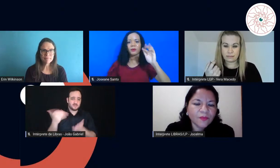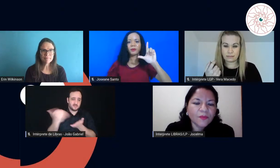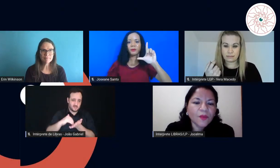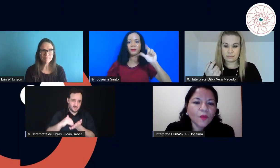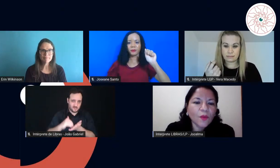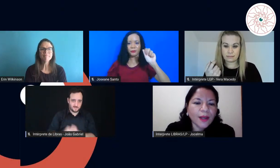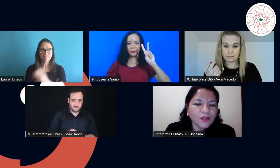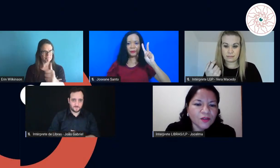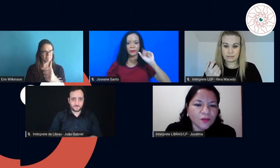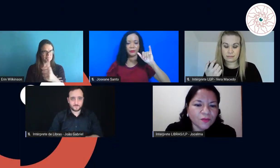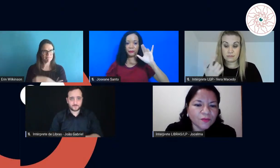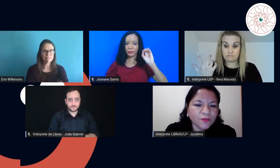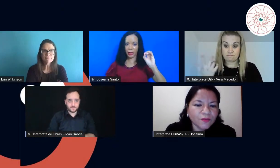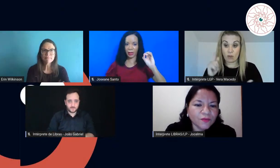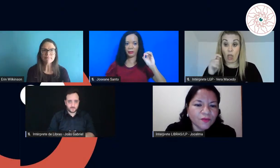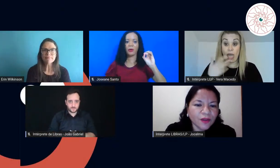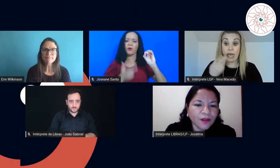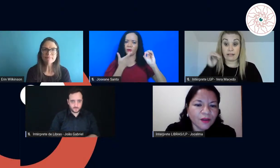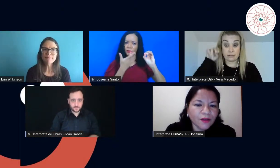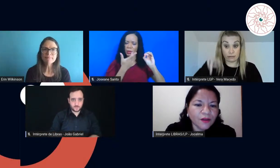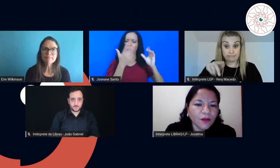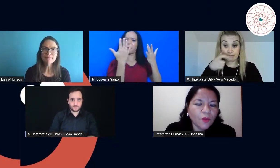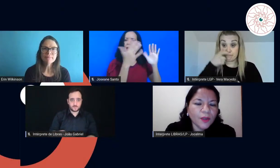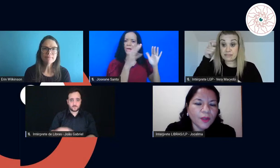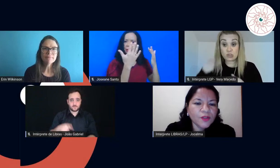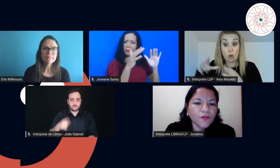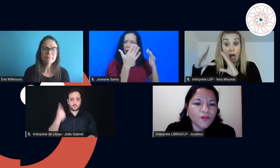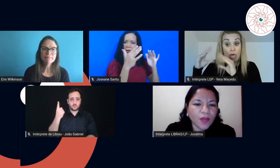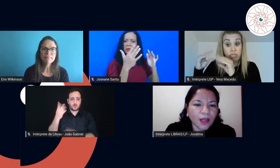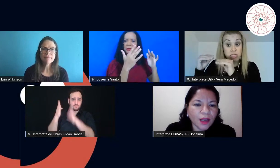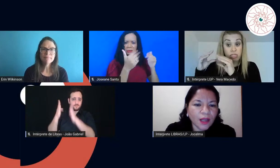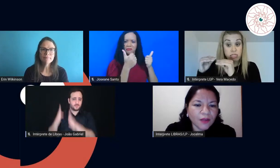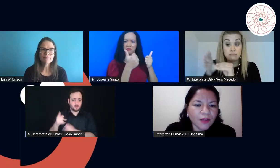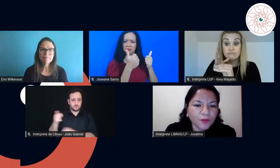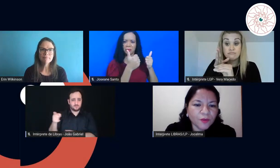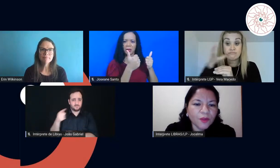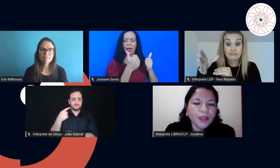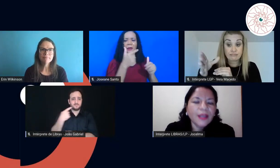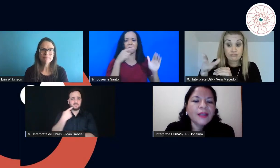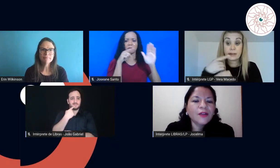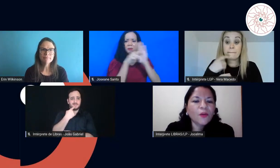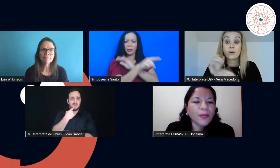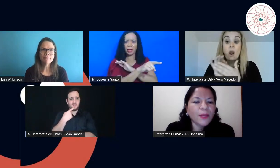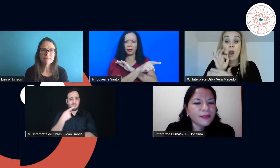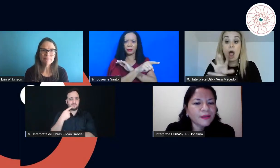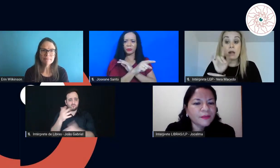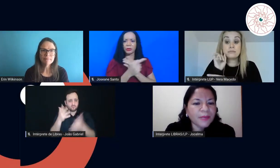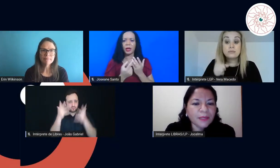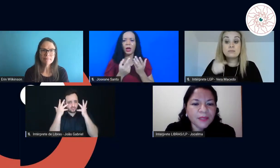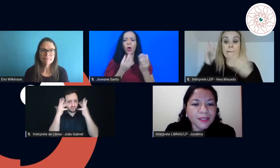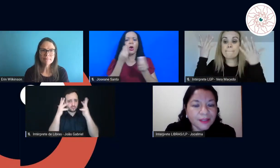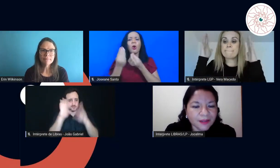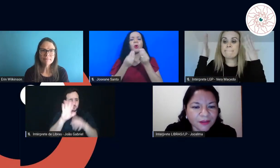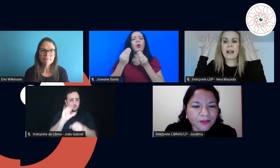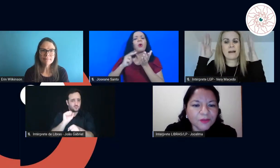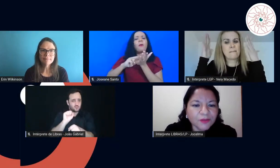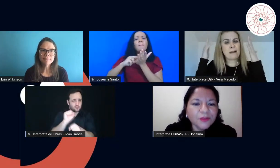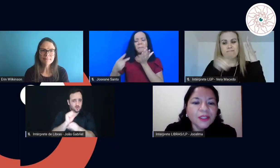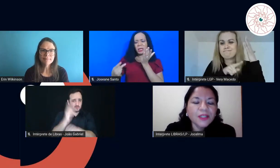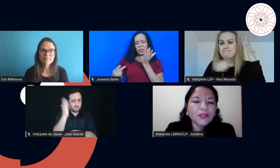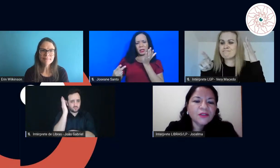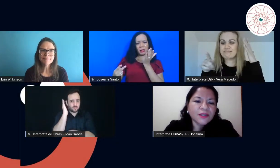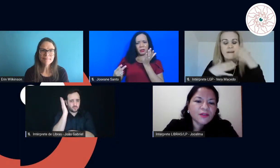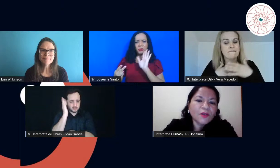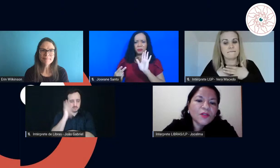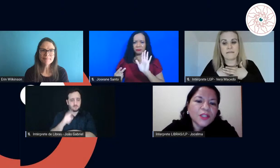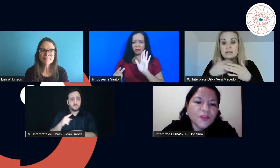pergunta. O Edson, o Edson Flávio, ele começa parabenizando e dizendo que